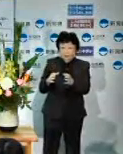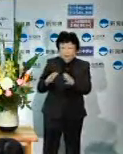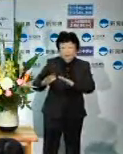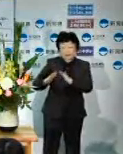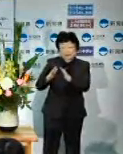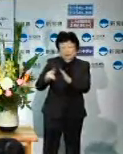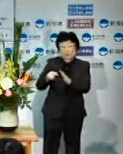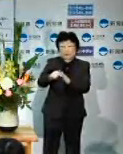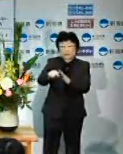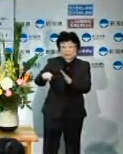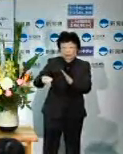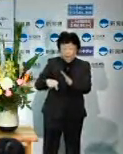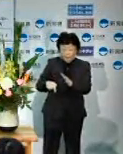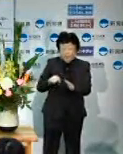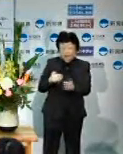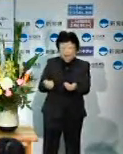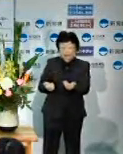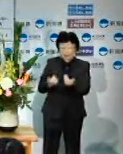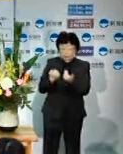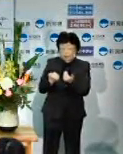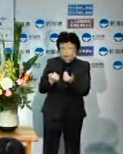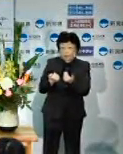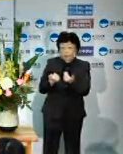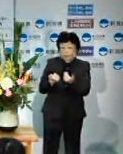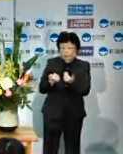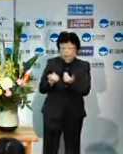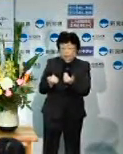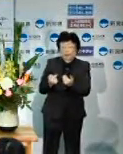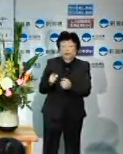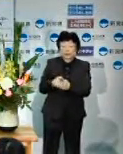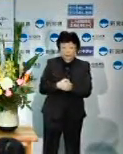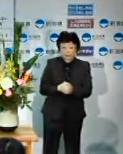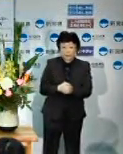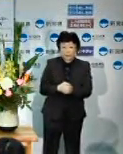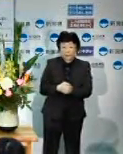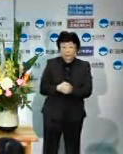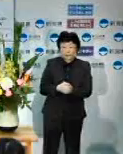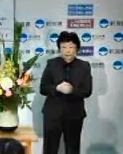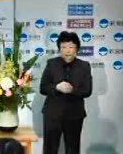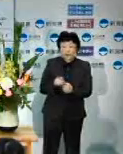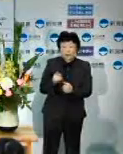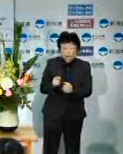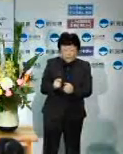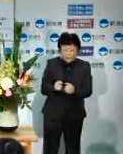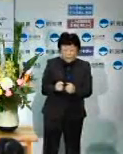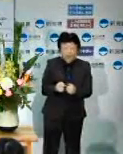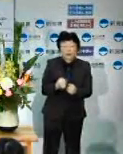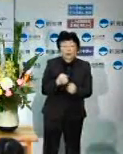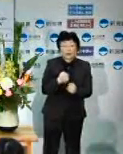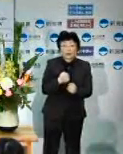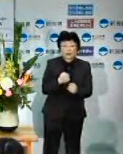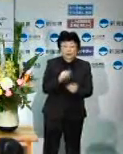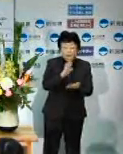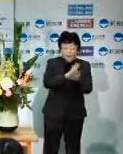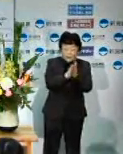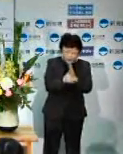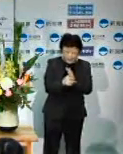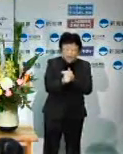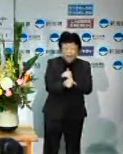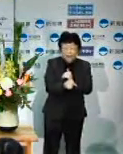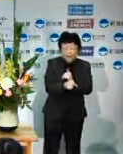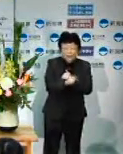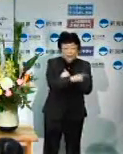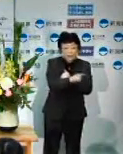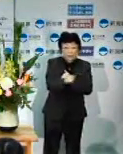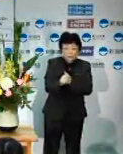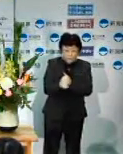論をするということが必要になる。それはもともとお願いした趣旨が、それぞれ専門家